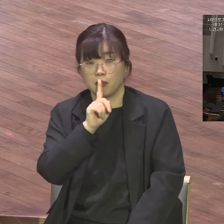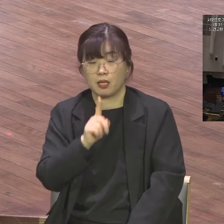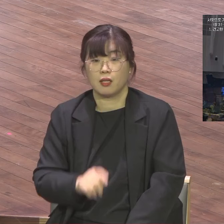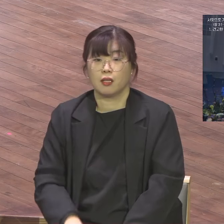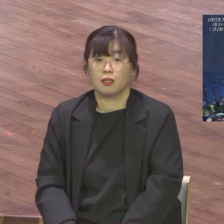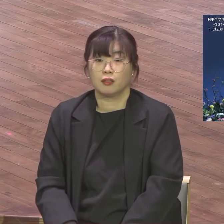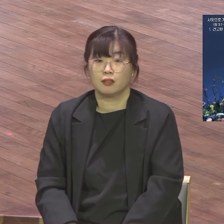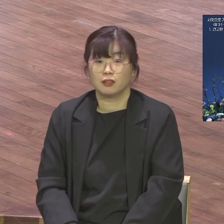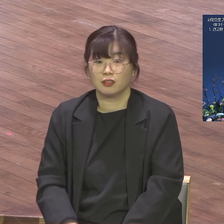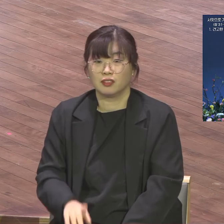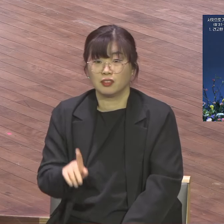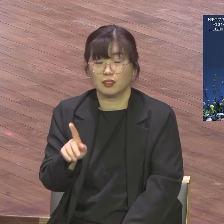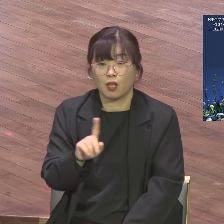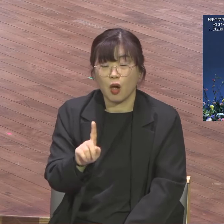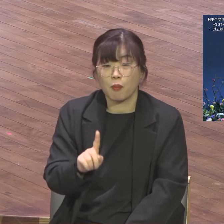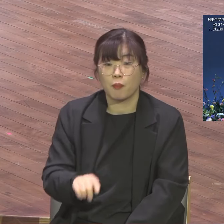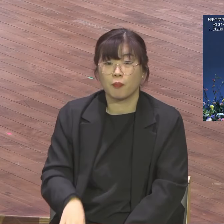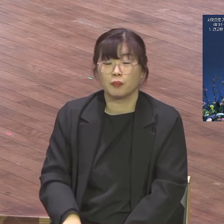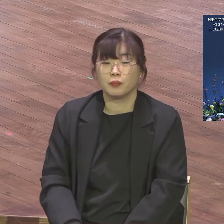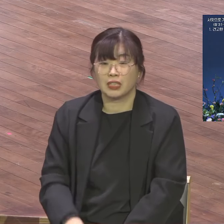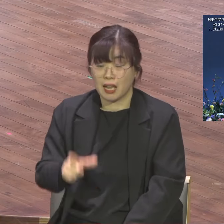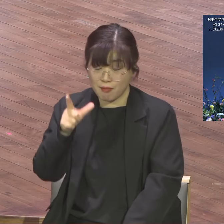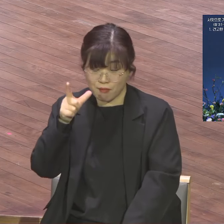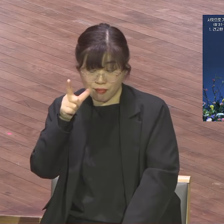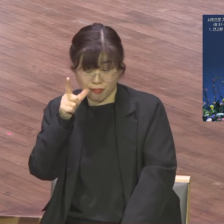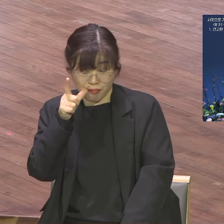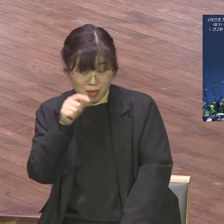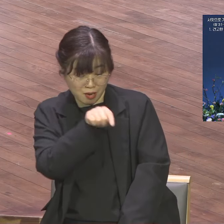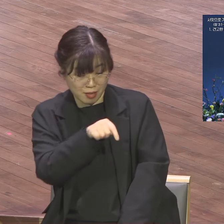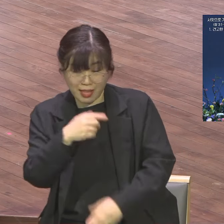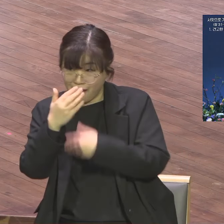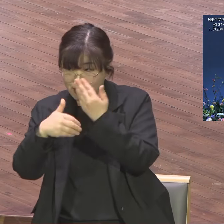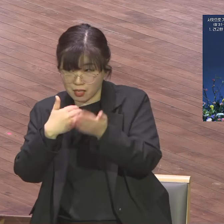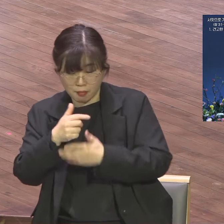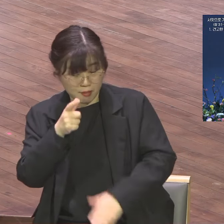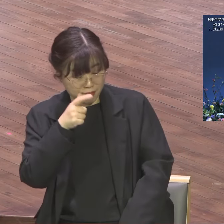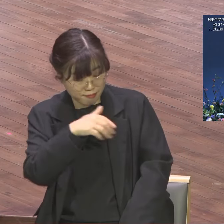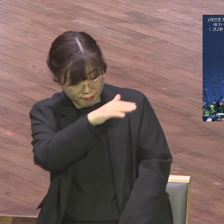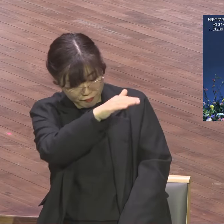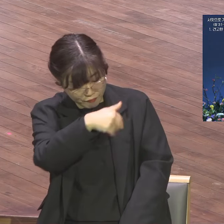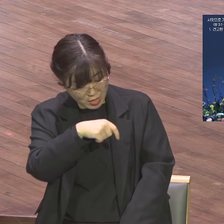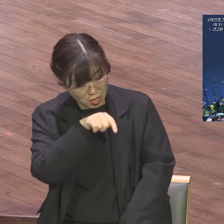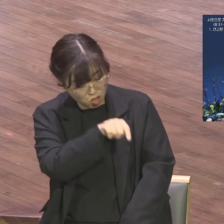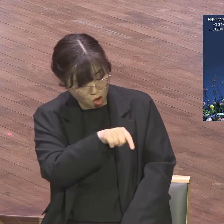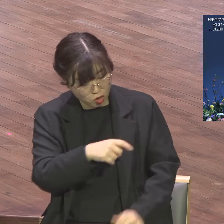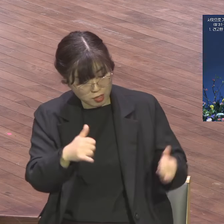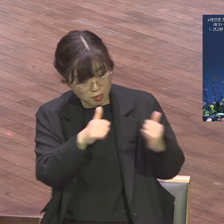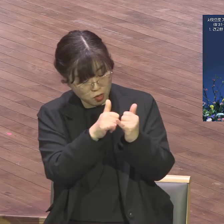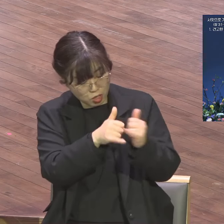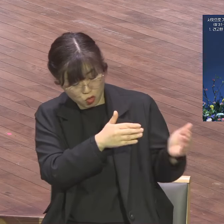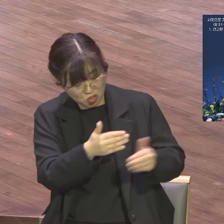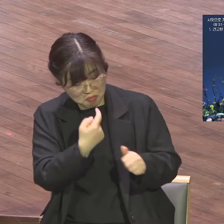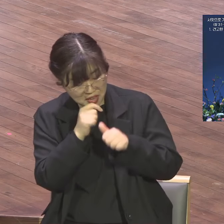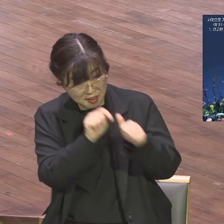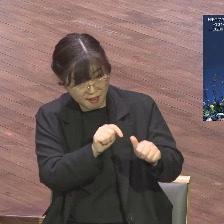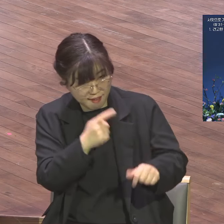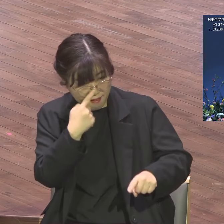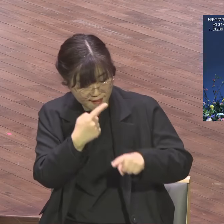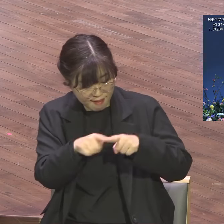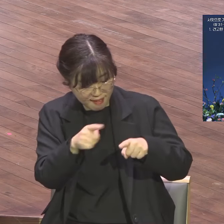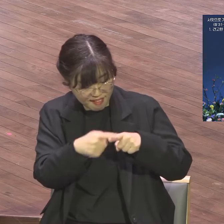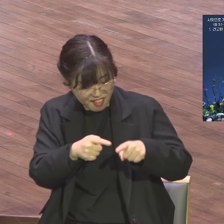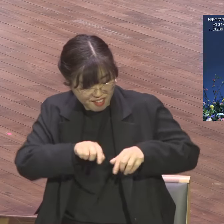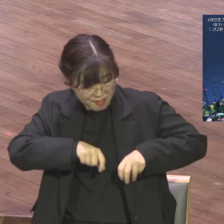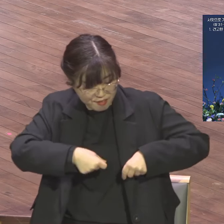싸움 준비 마해라. 칼 말리 마해라 이랬습니까? 전쟁 준비 마해라 그랬습니까? 내 율법을 내가